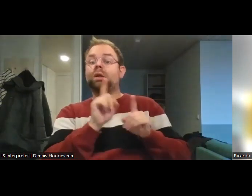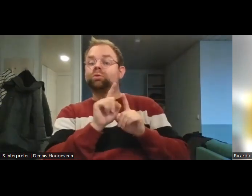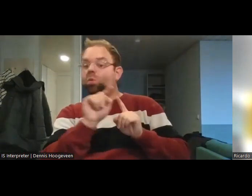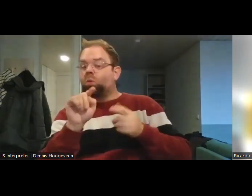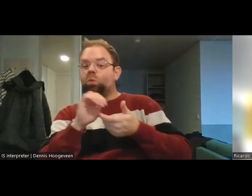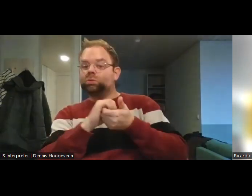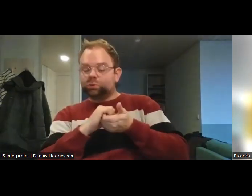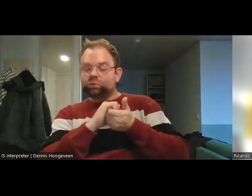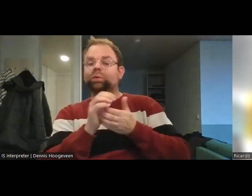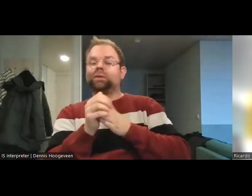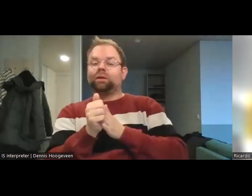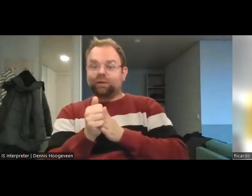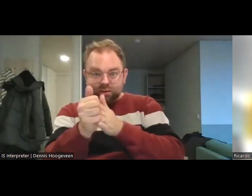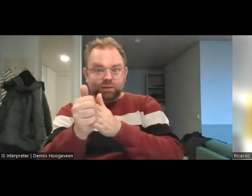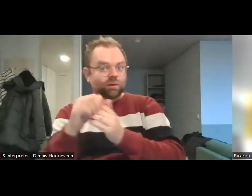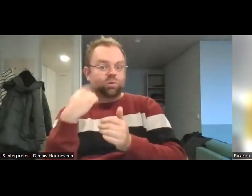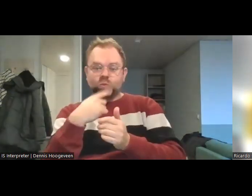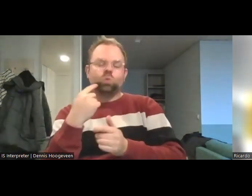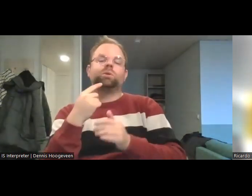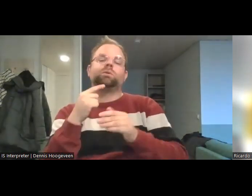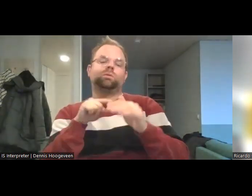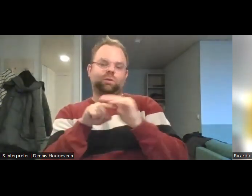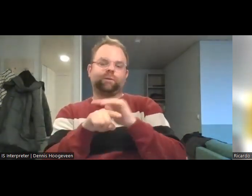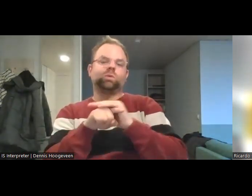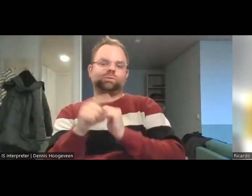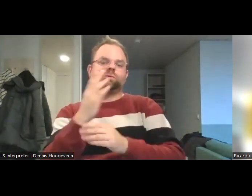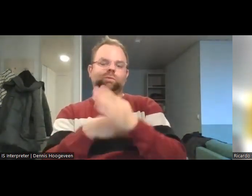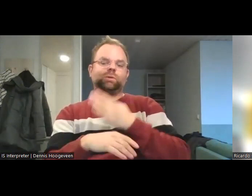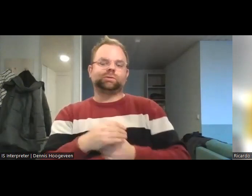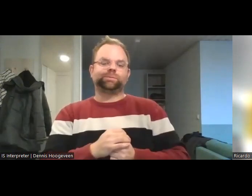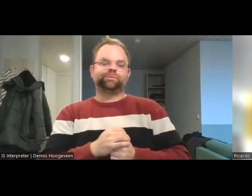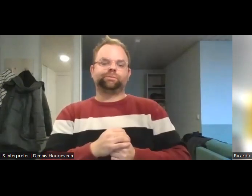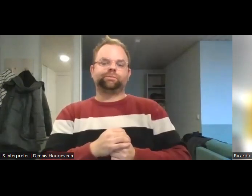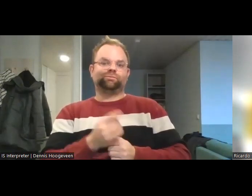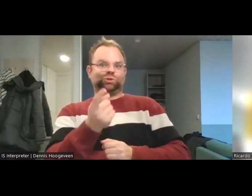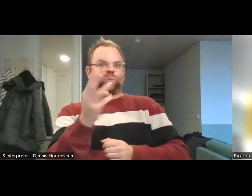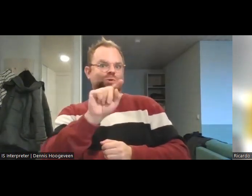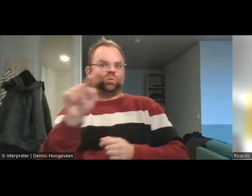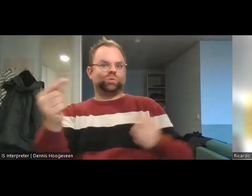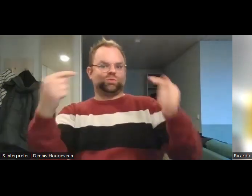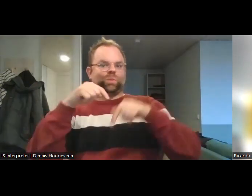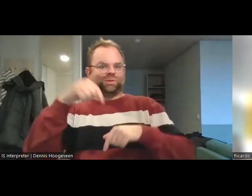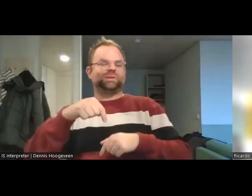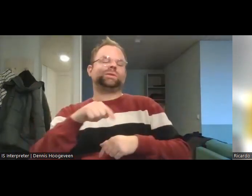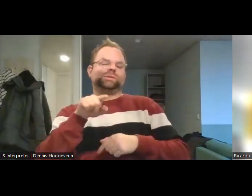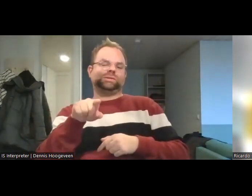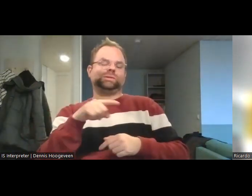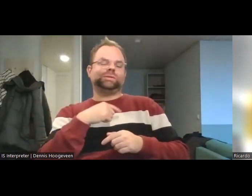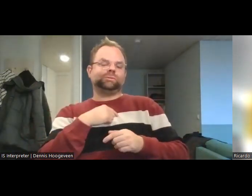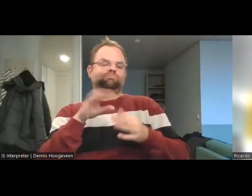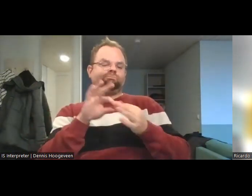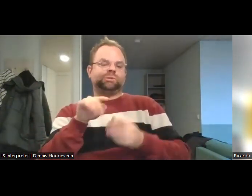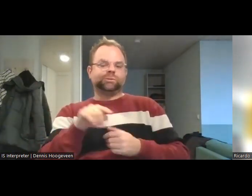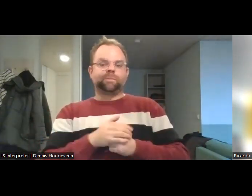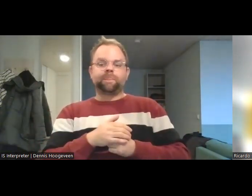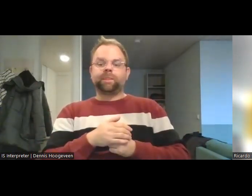encore partagé les détails sur votre organisation, je vous prie de le faire parce que pour